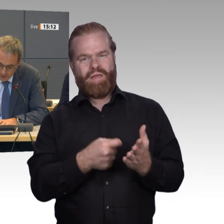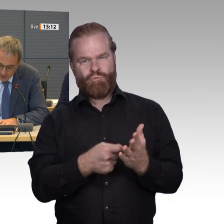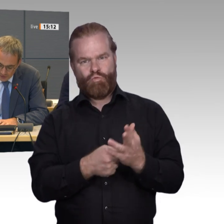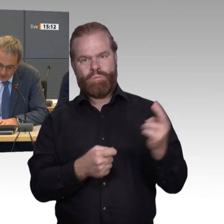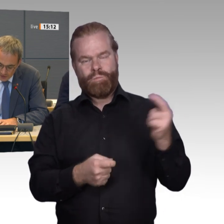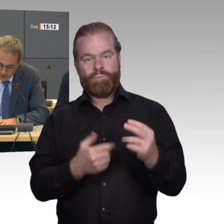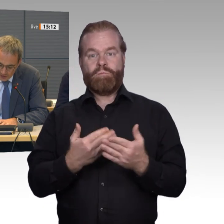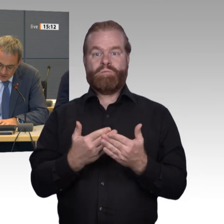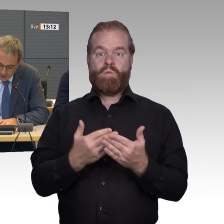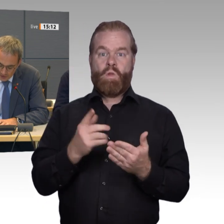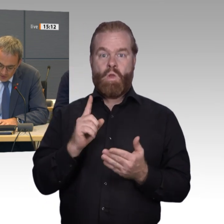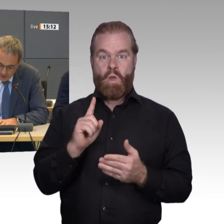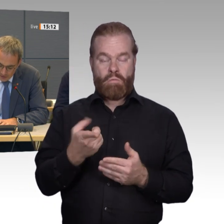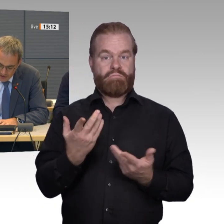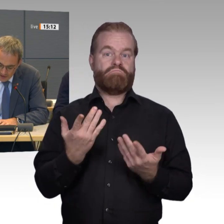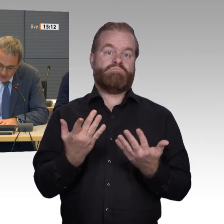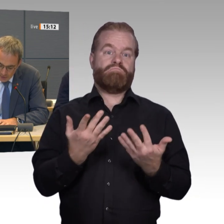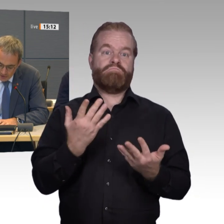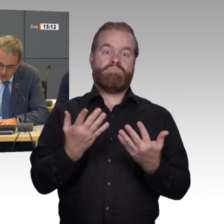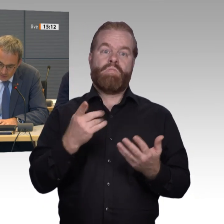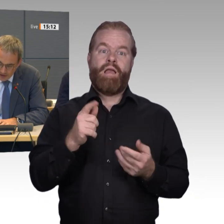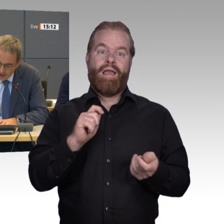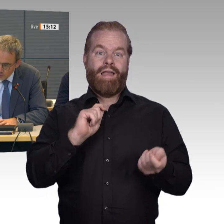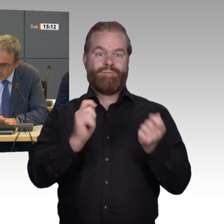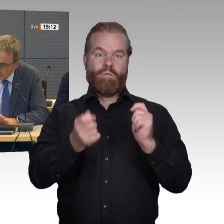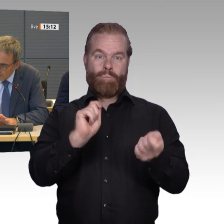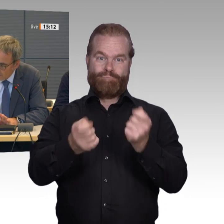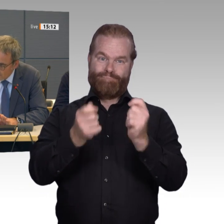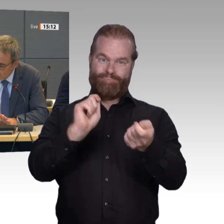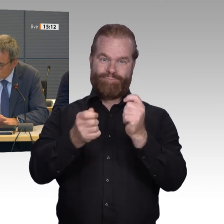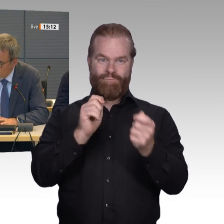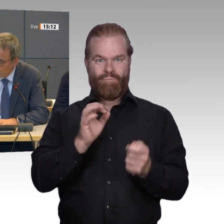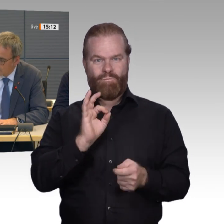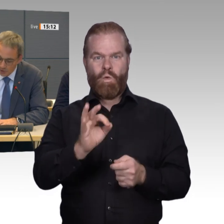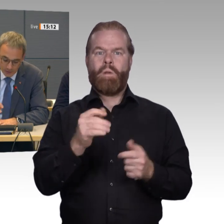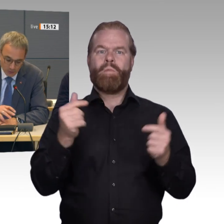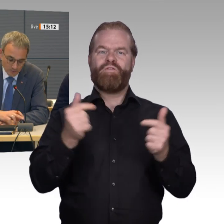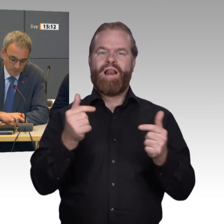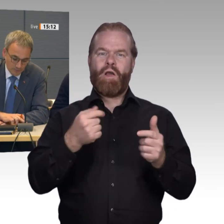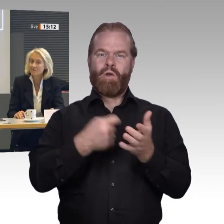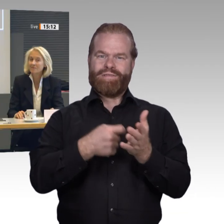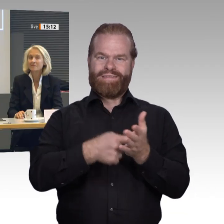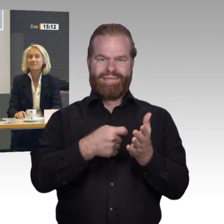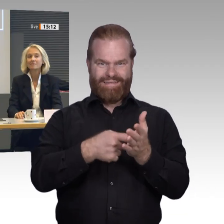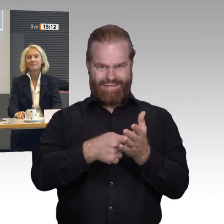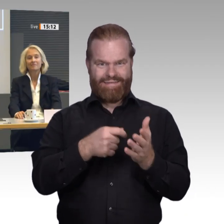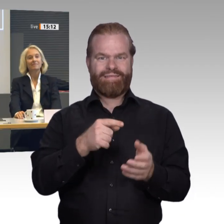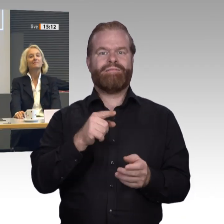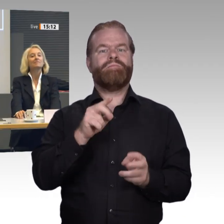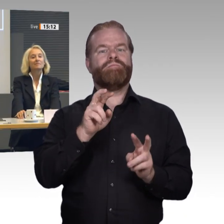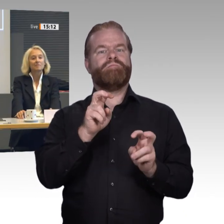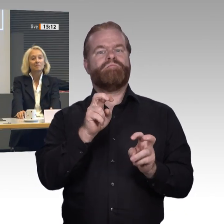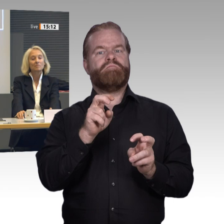werdenden Pflegekosten nicht aus dem SGB XII herauszutragen. Oder wie bewerten Sie derartige Überlegungen? Frau Scheidt, bitte.